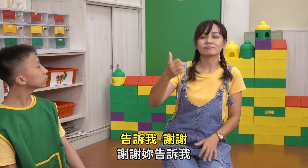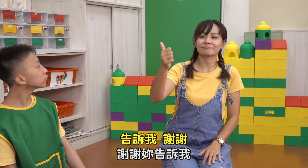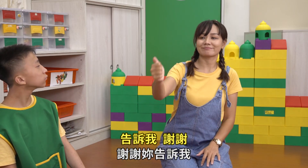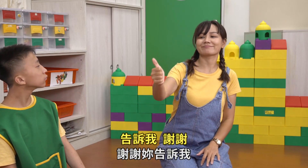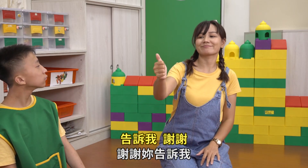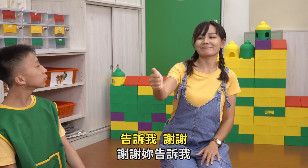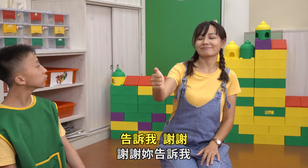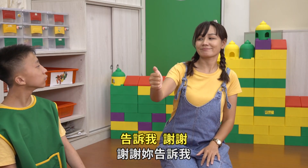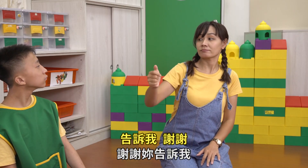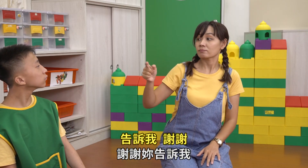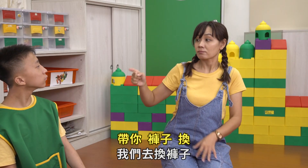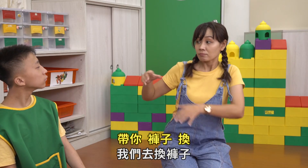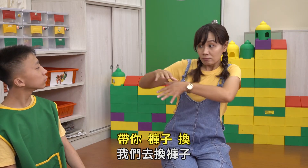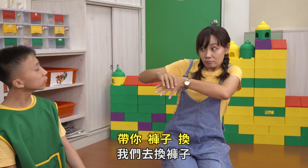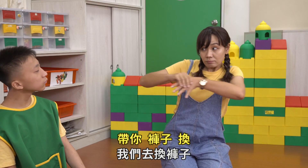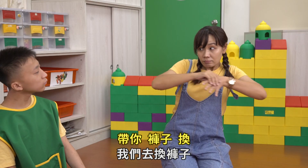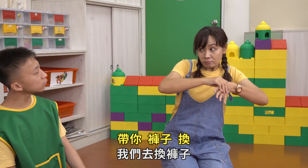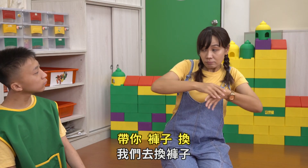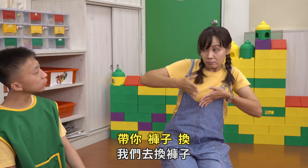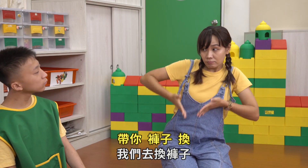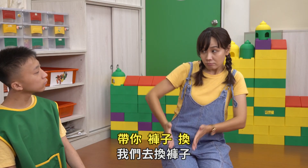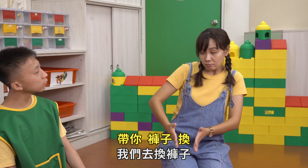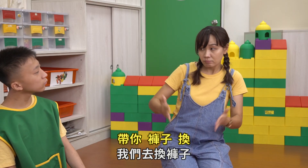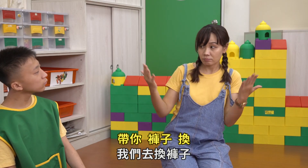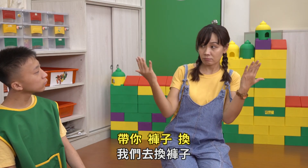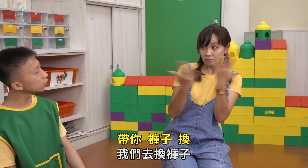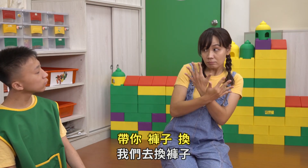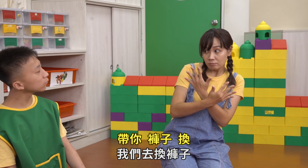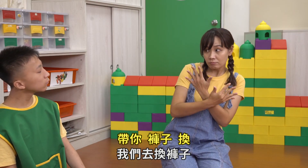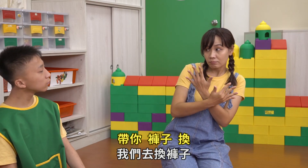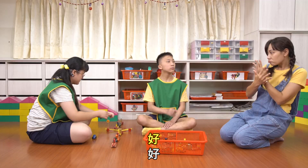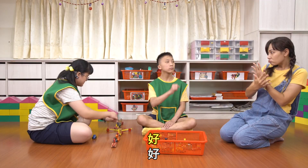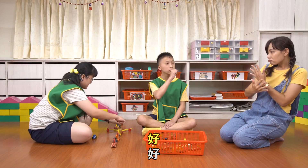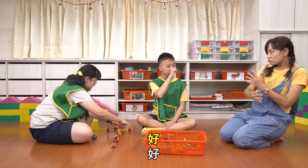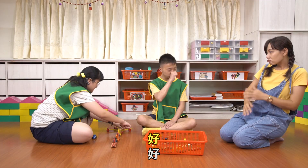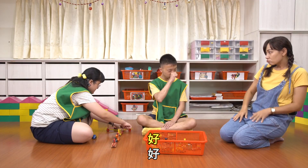我。我们去换裤子。好。